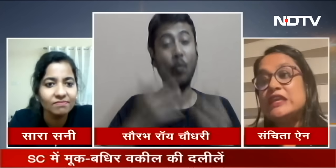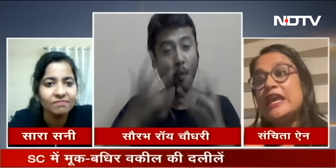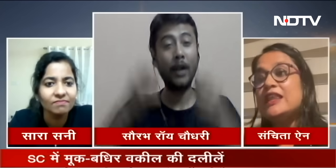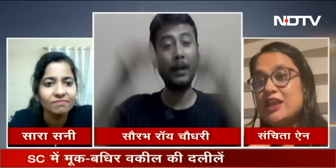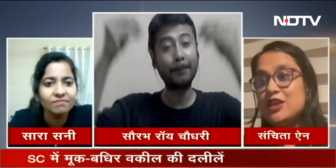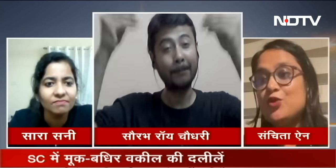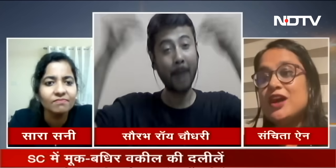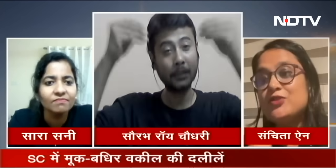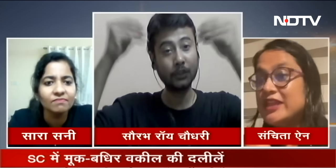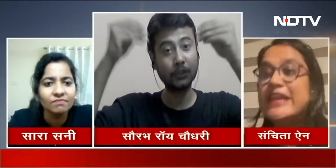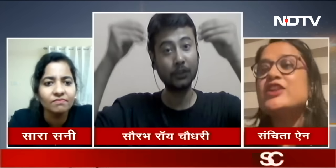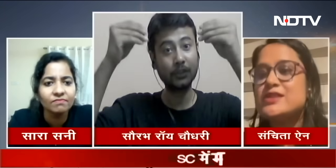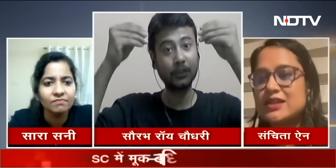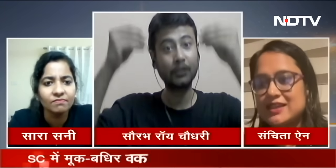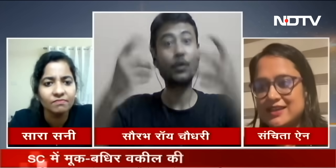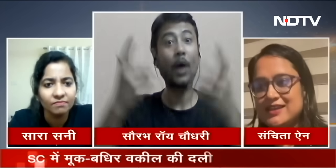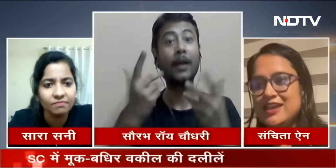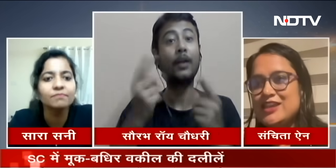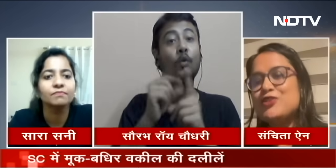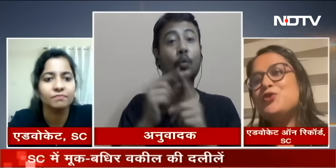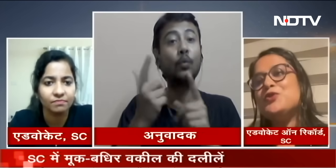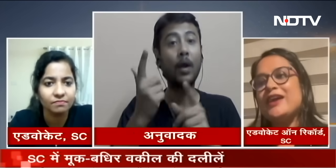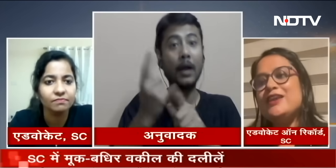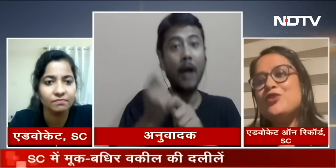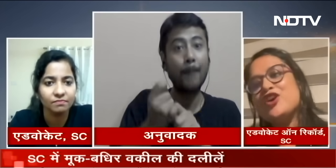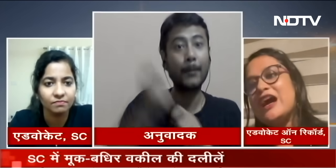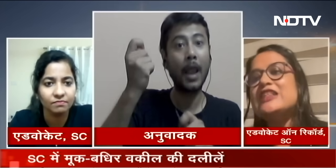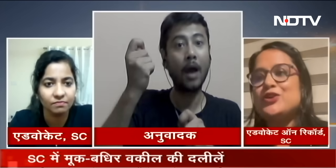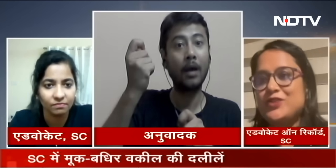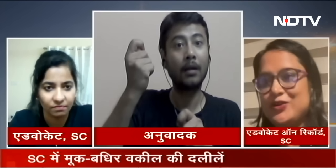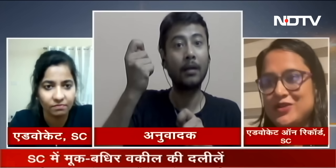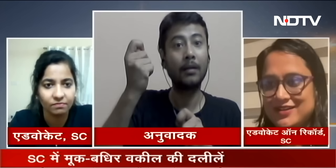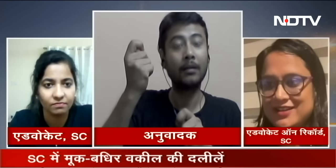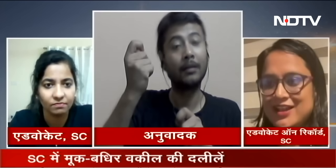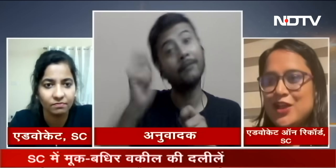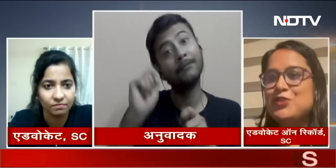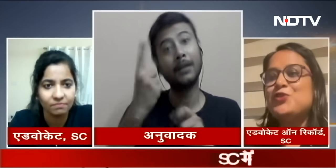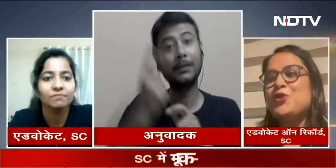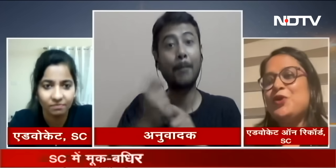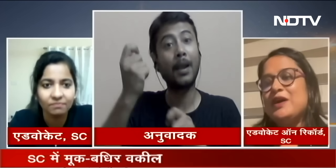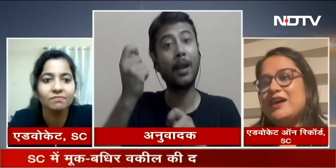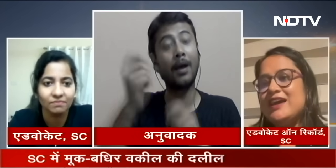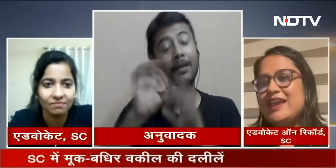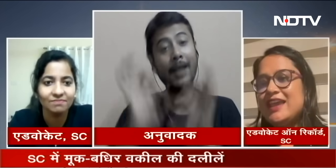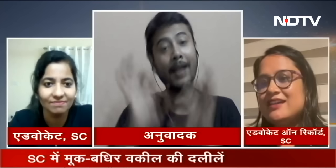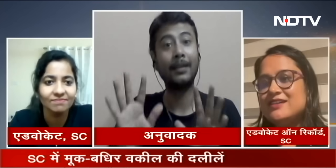बोलती हूँ कि ये नहीं होगा तो नहीं चल सकता है, ये तो होना ही होगा और आज ही होना होगा।